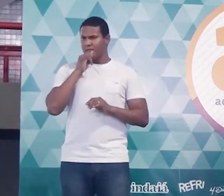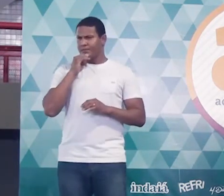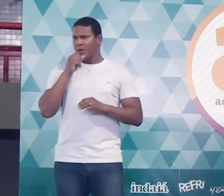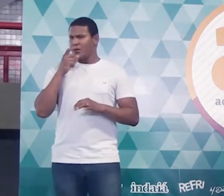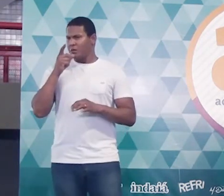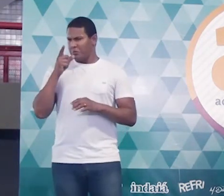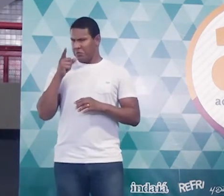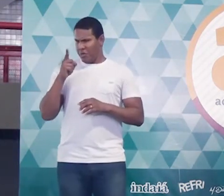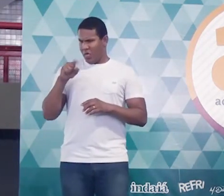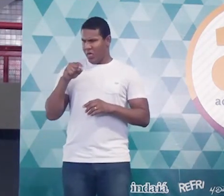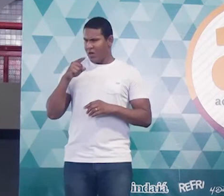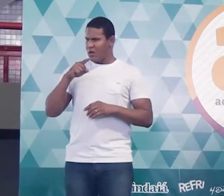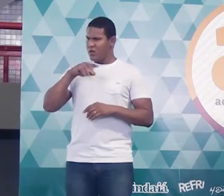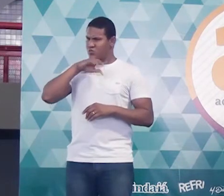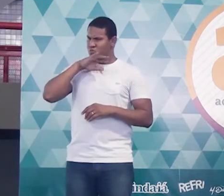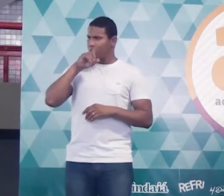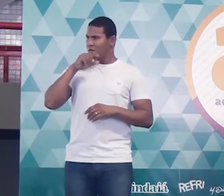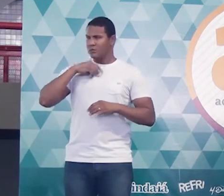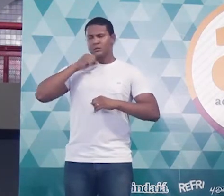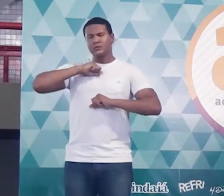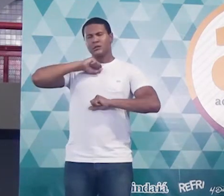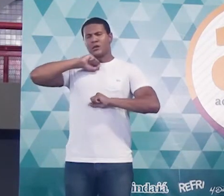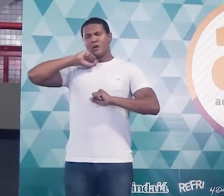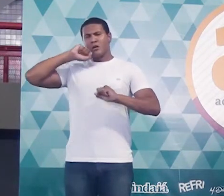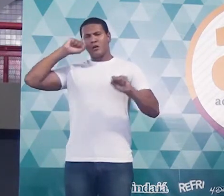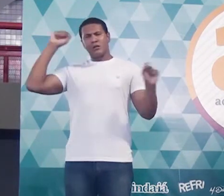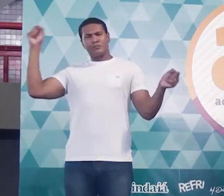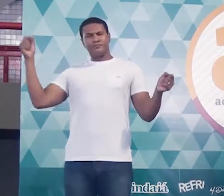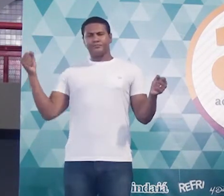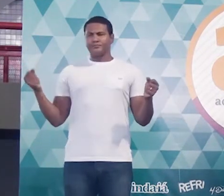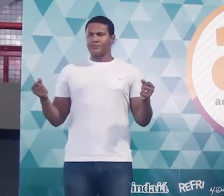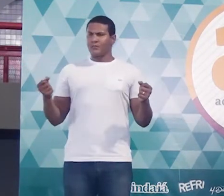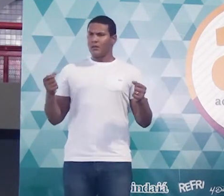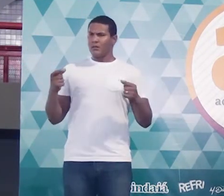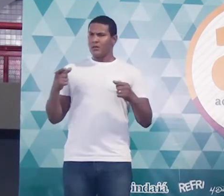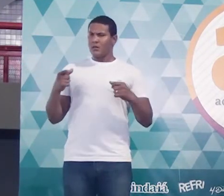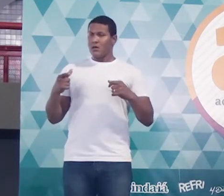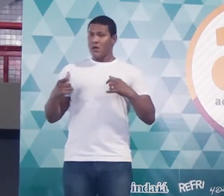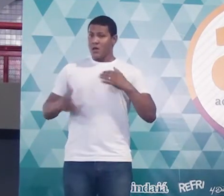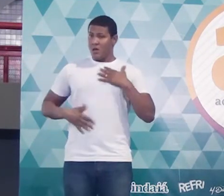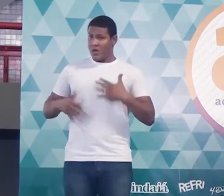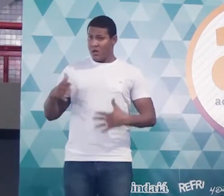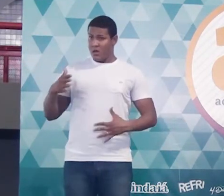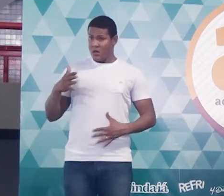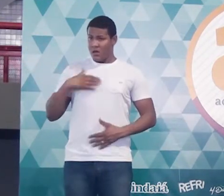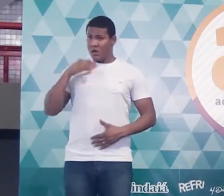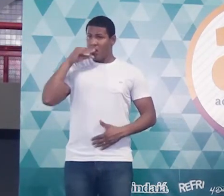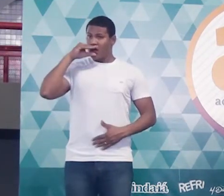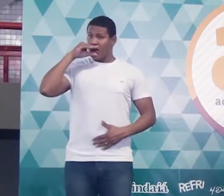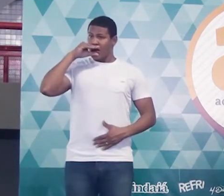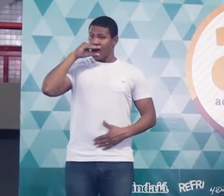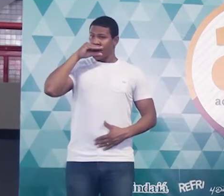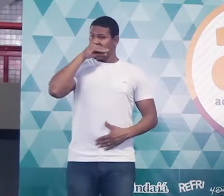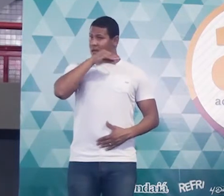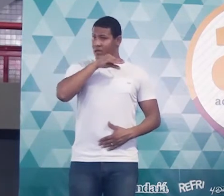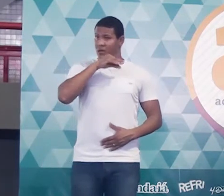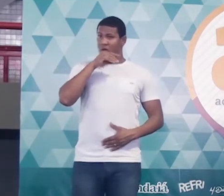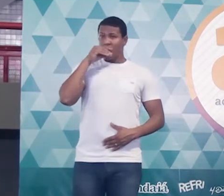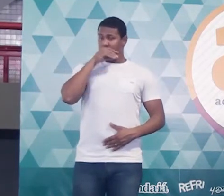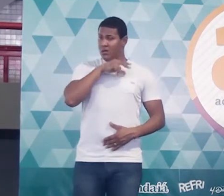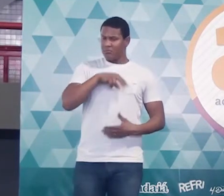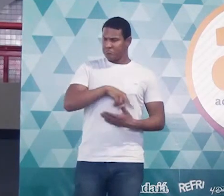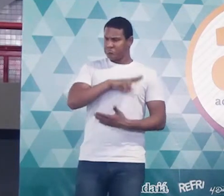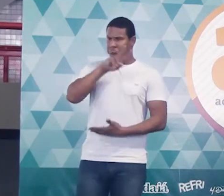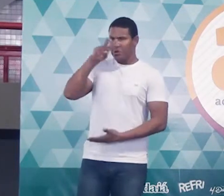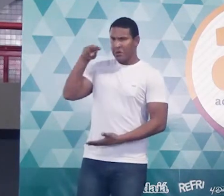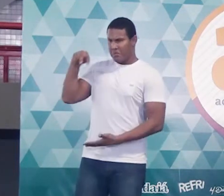Geralmente você, quando está dormindo, as suas funções bioquímicas baixam, né? Então você está com o corpo frio. Acordar